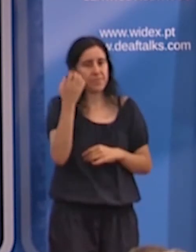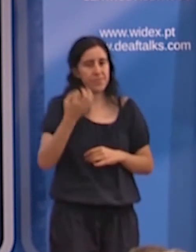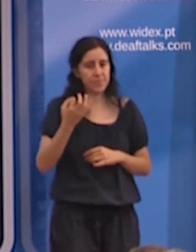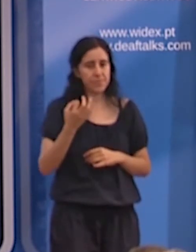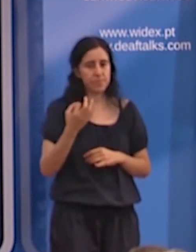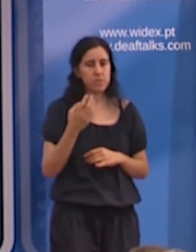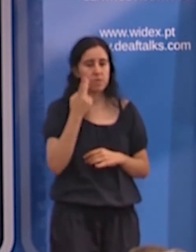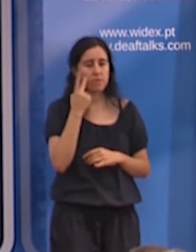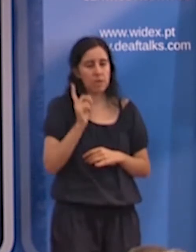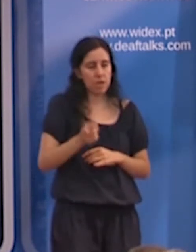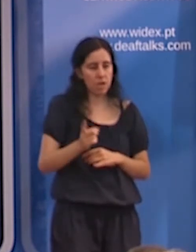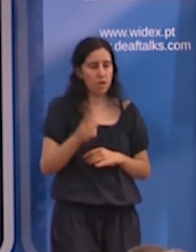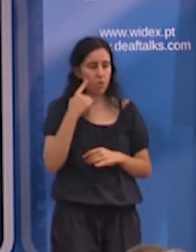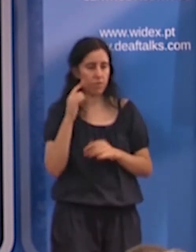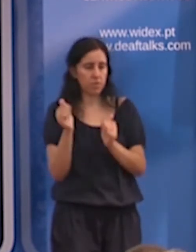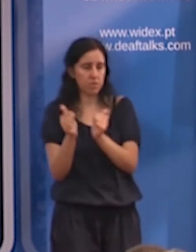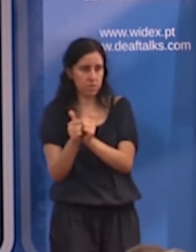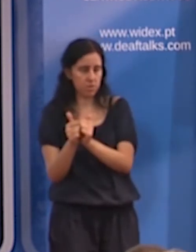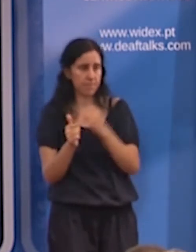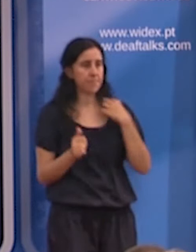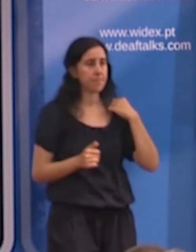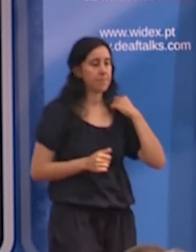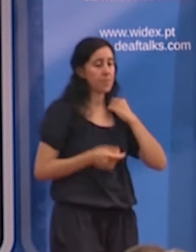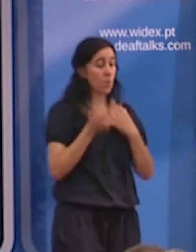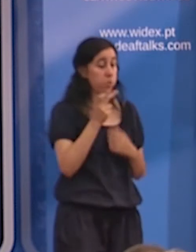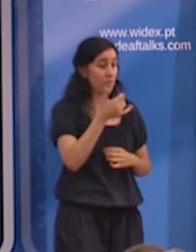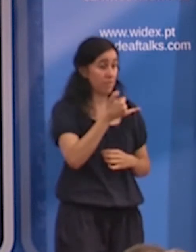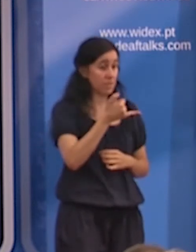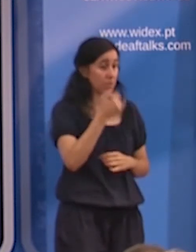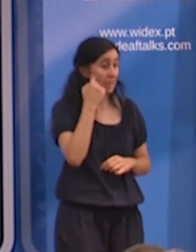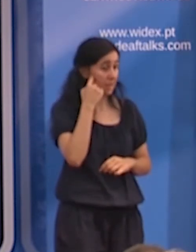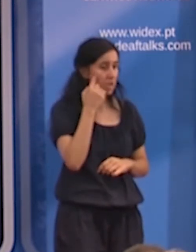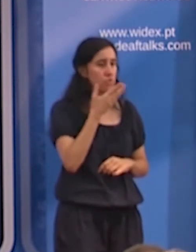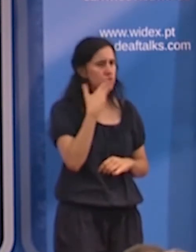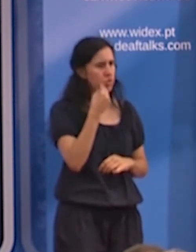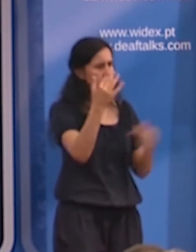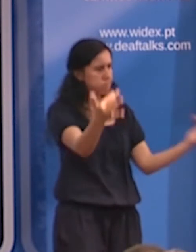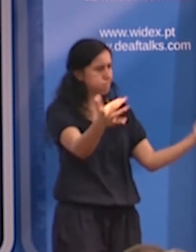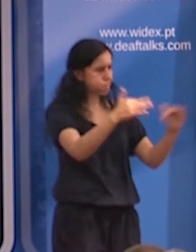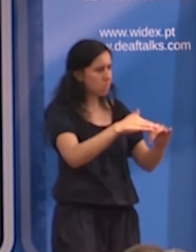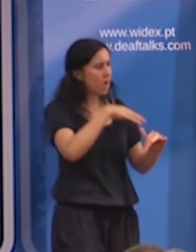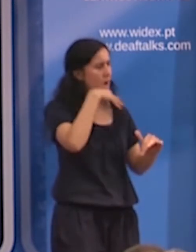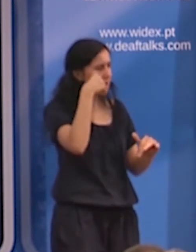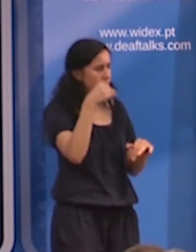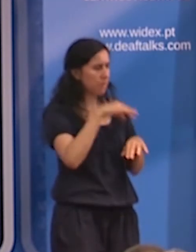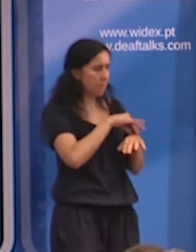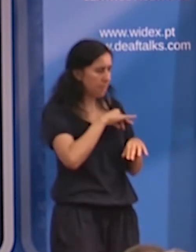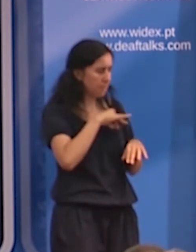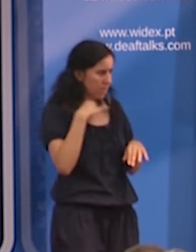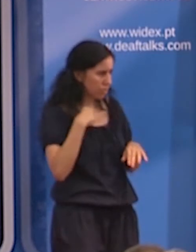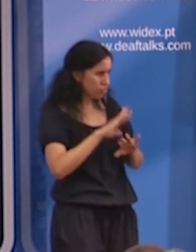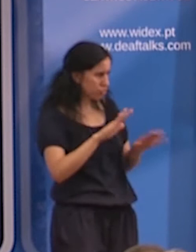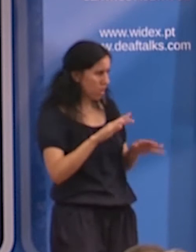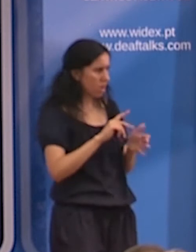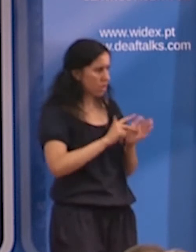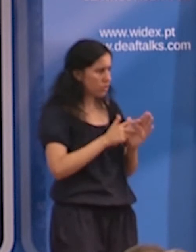efetivamente, a vida com os ouvintes. Quando passados 25 anos nos chegam também jovens adultos, alguns médicos, outros engenheiros, com crianças